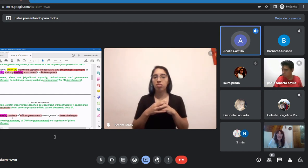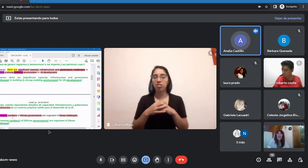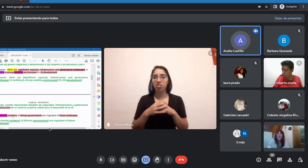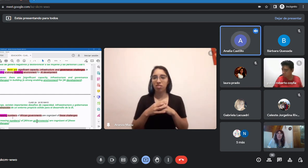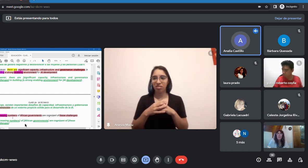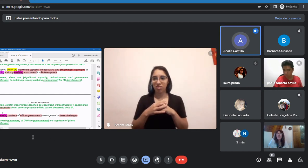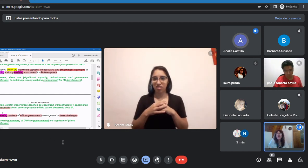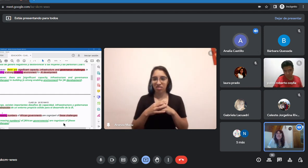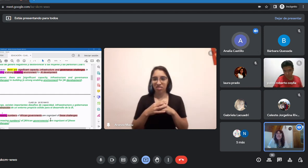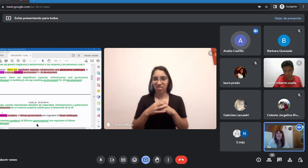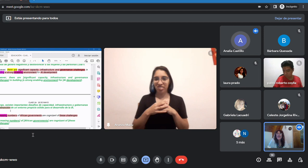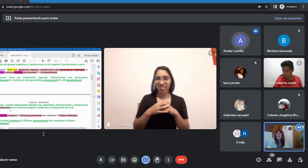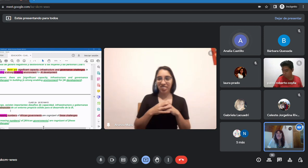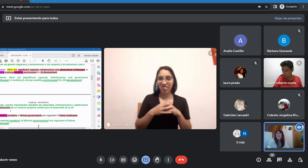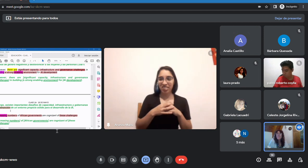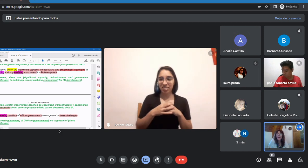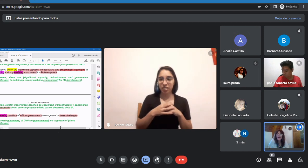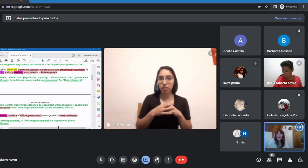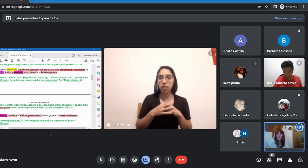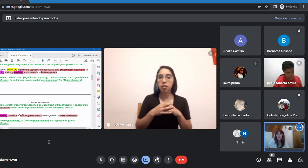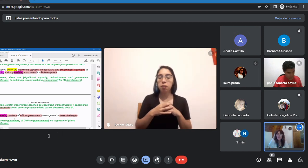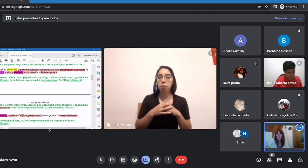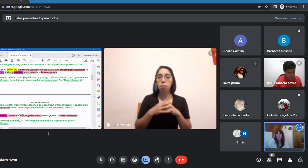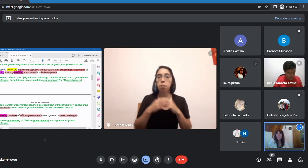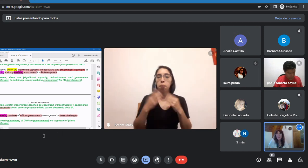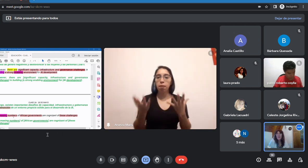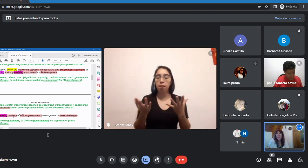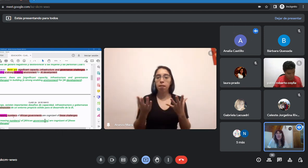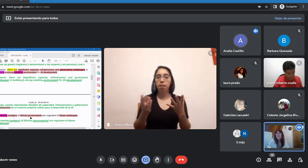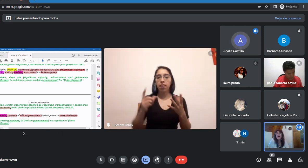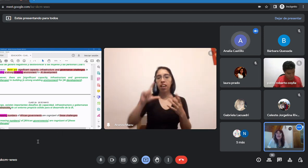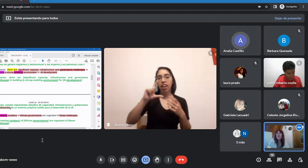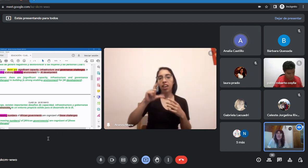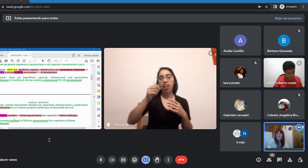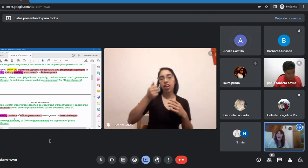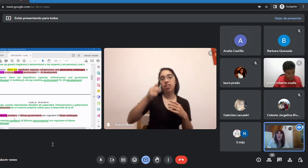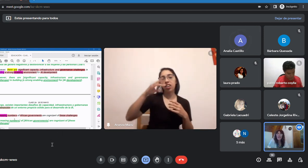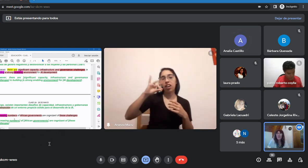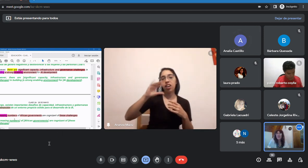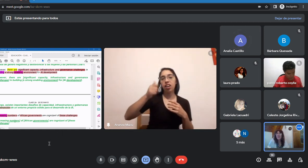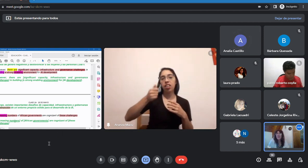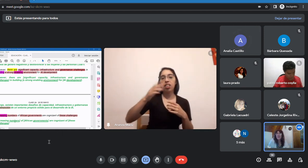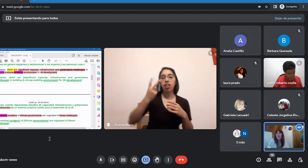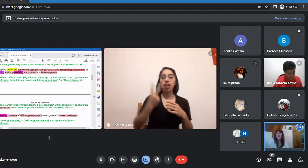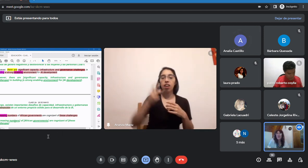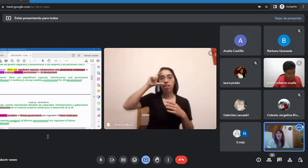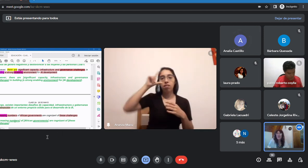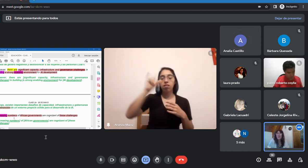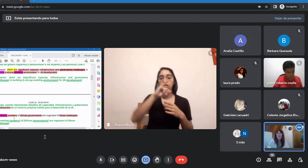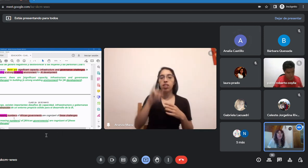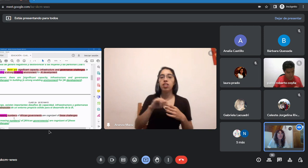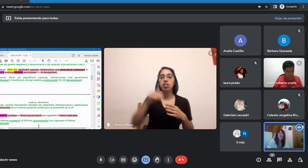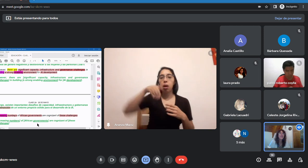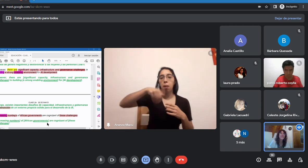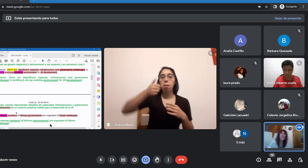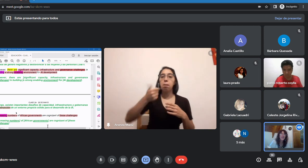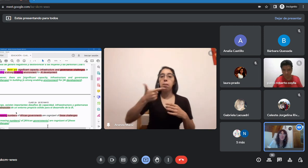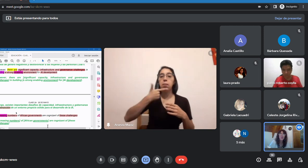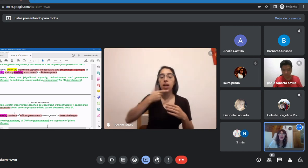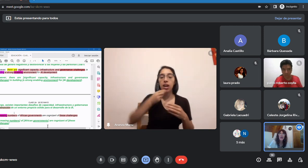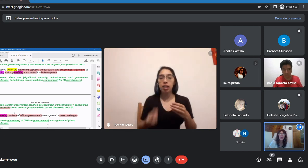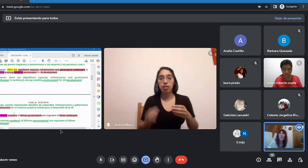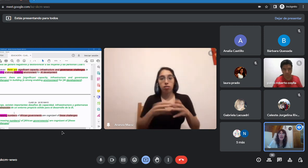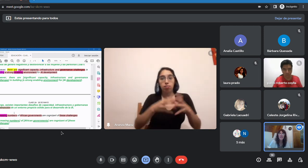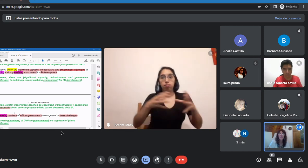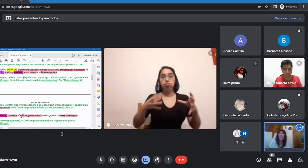Me olvidé. Podemos decir cada vez más, cada vez más cantidad, los números crecientes, como